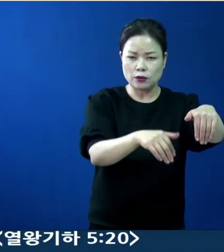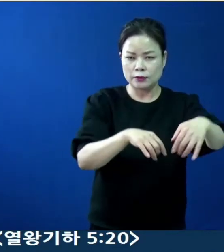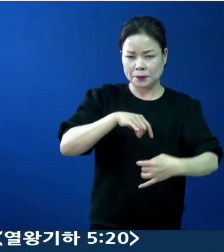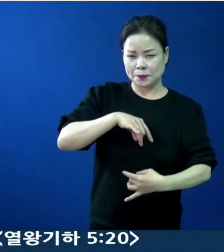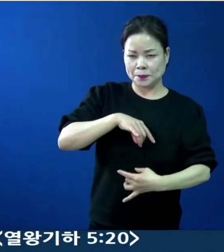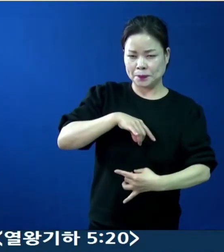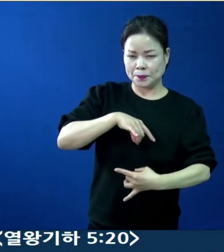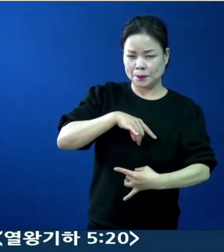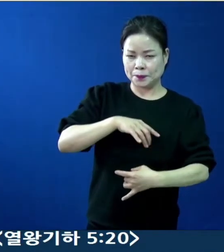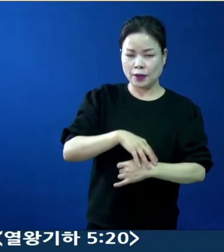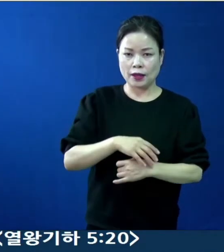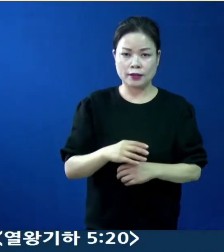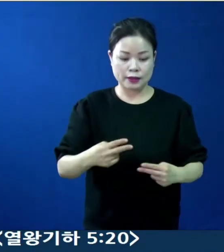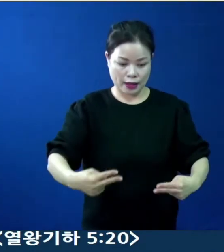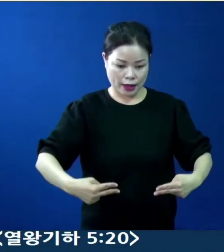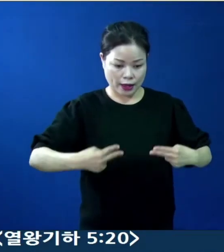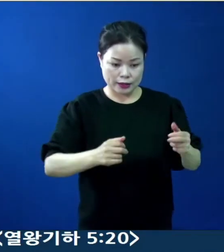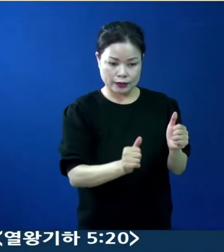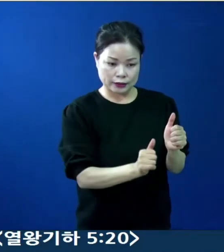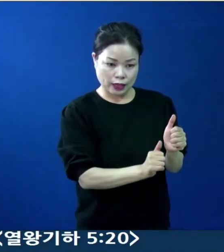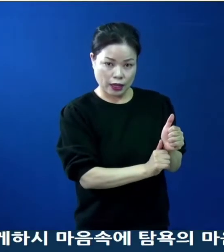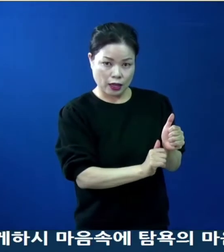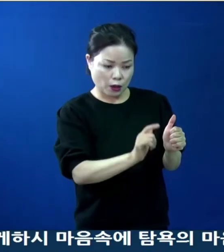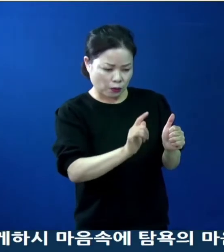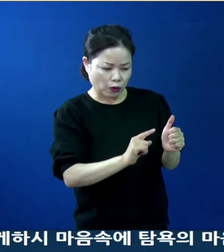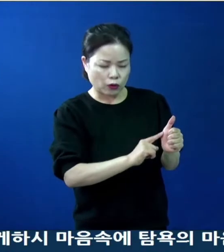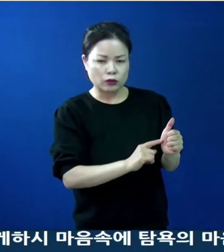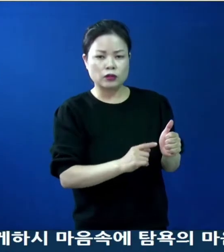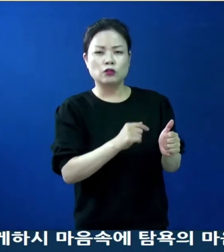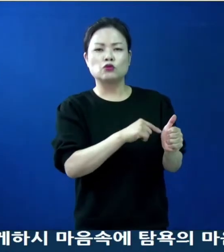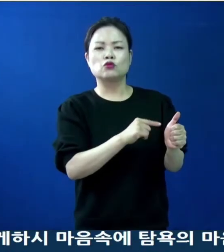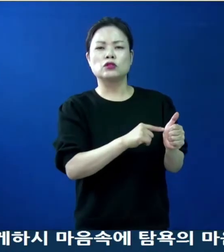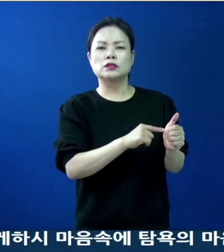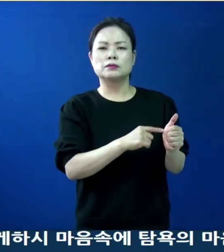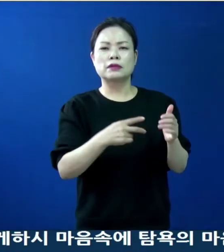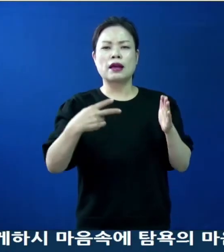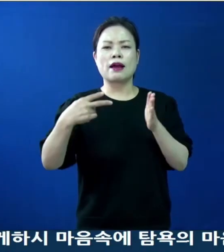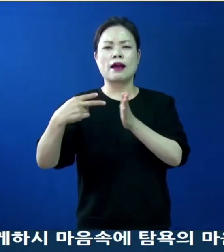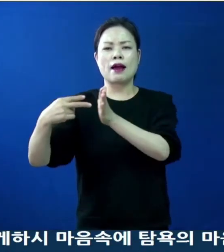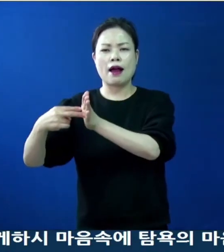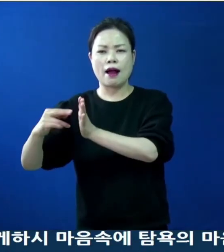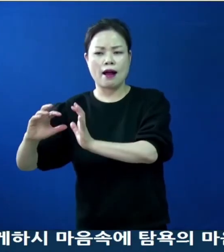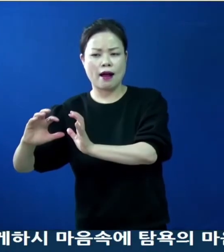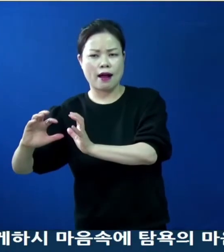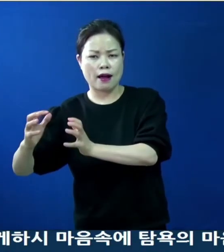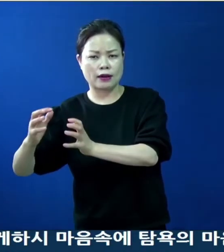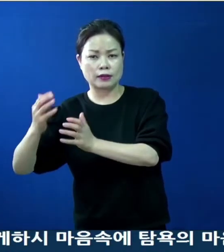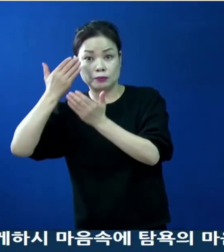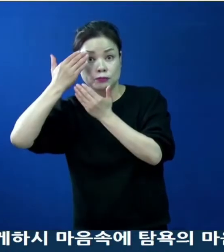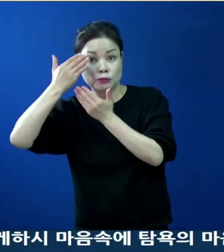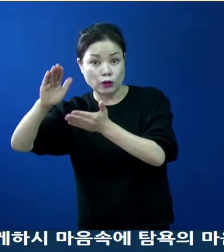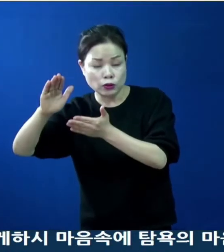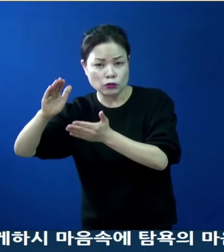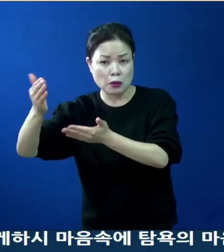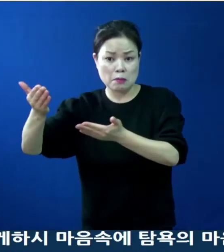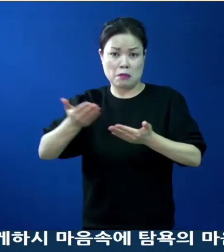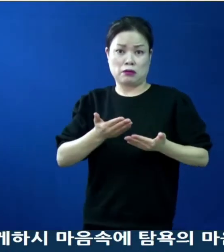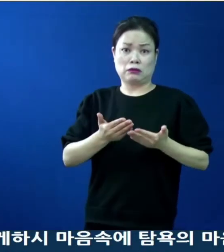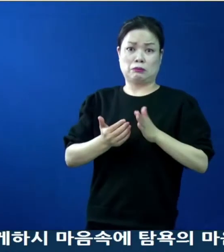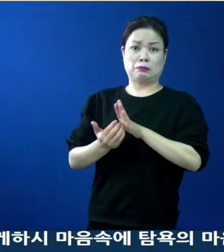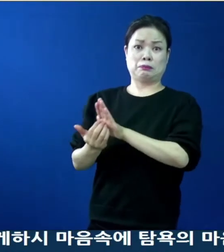우선은 엘리사의 모습을 평가합니다. 내 주인이 이 아람 사람 나아만에게 면하여 주고 받지